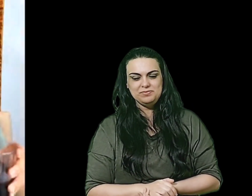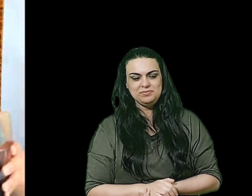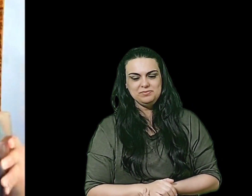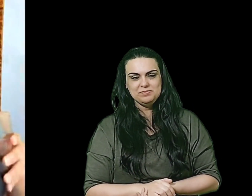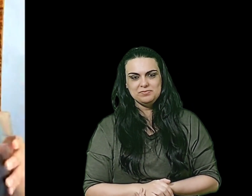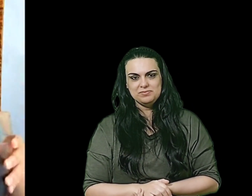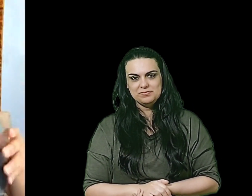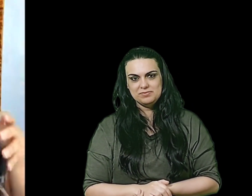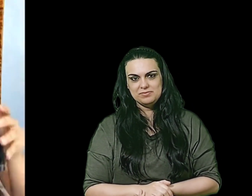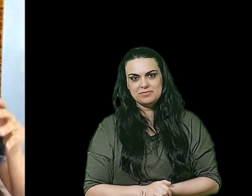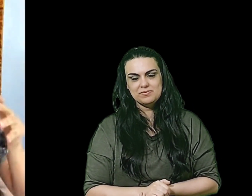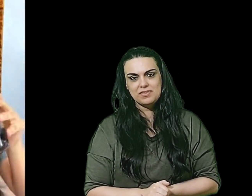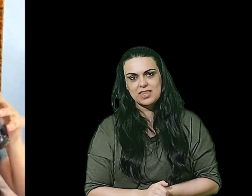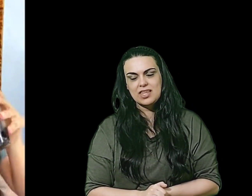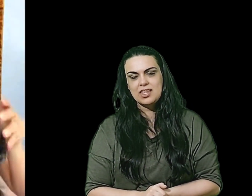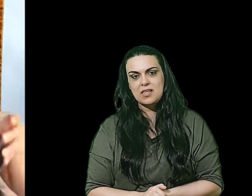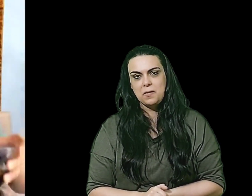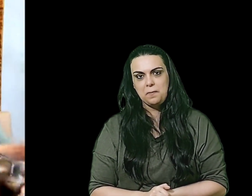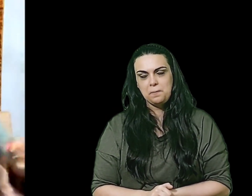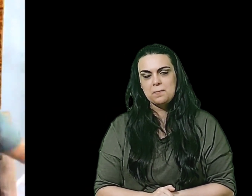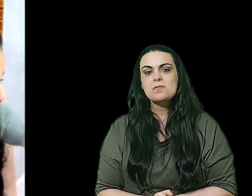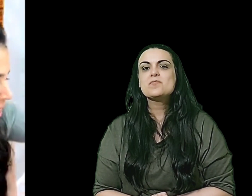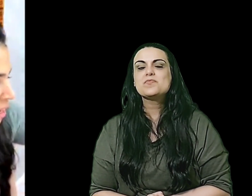Ai, mano, peraí, a mancadinha.